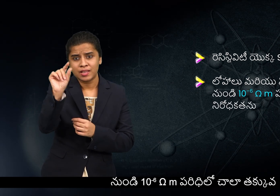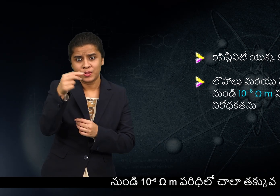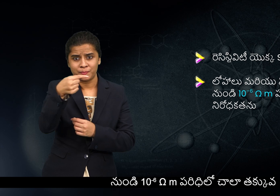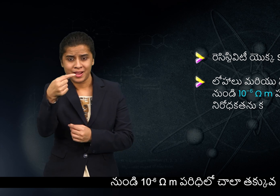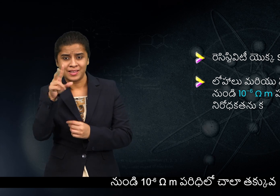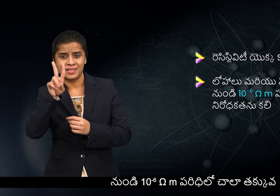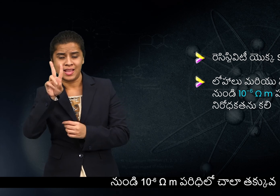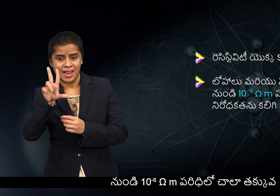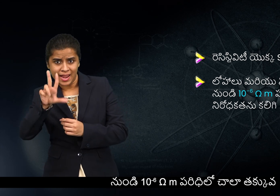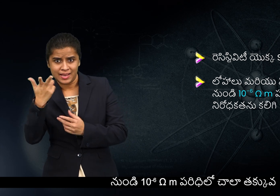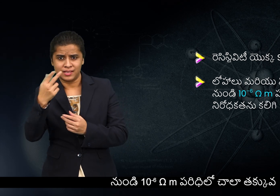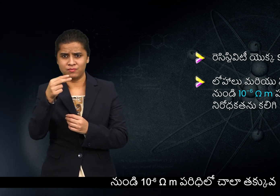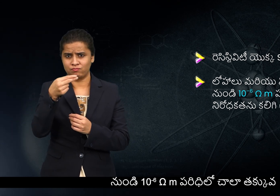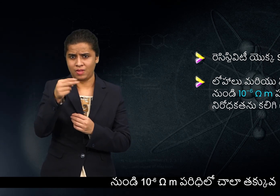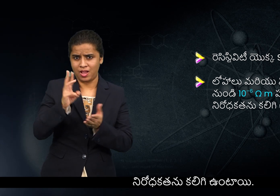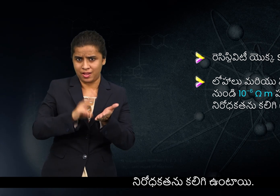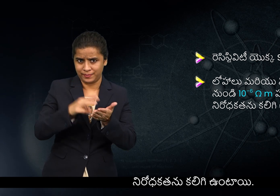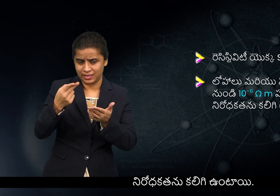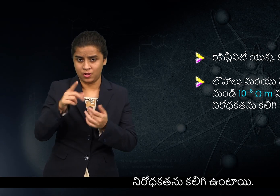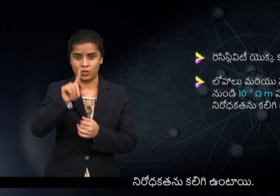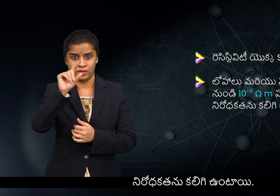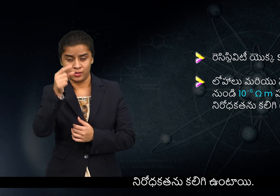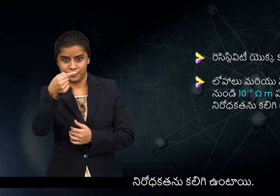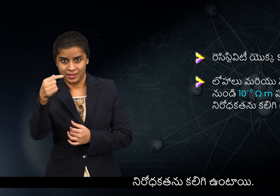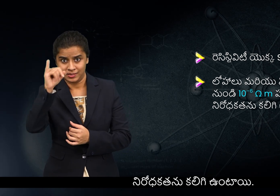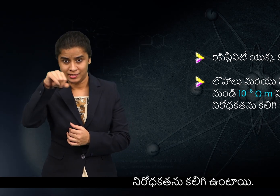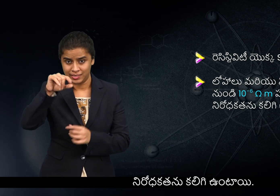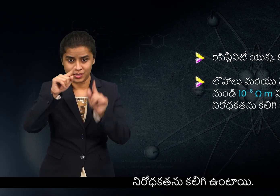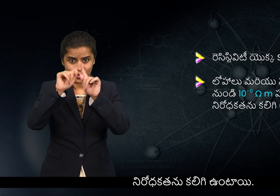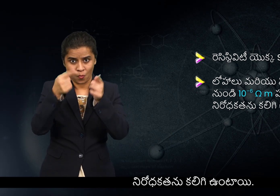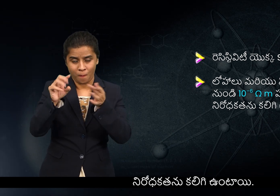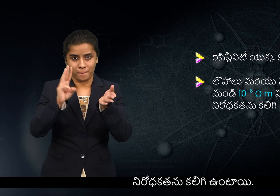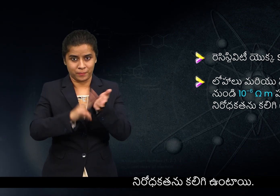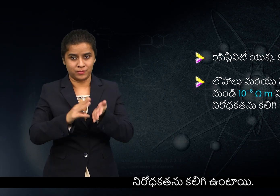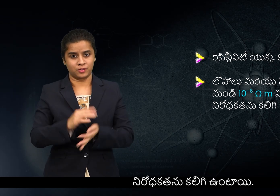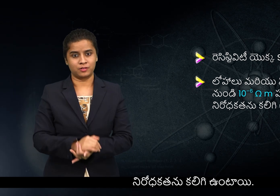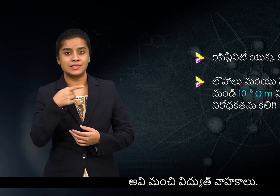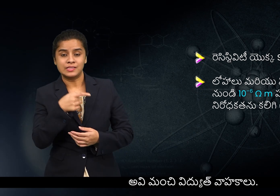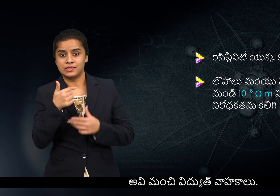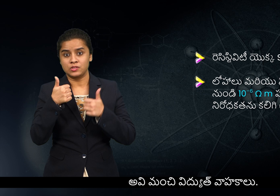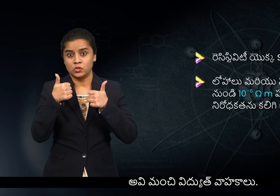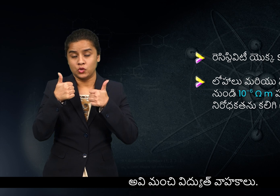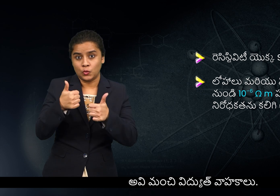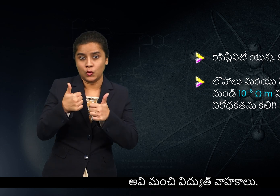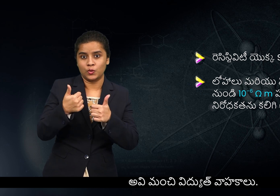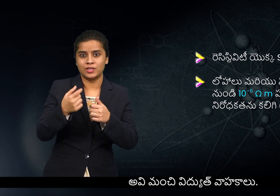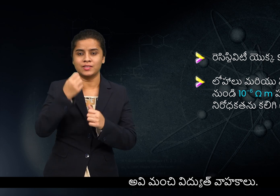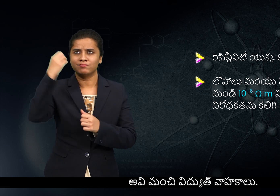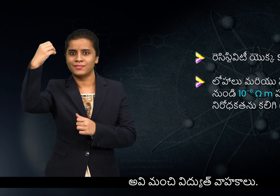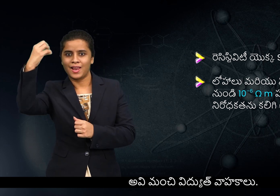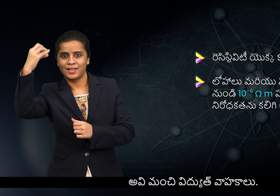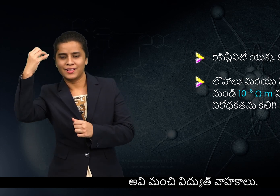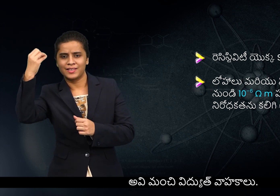10⁻⁻6 ఓం మీటర్ పరిధిలో చాలా తక్కువ నిరోధకతను కలిగి ఉంటాయి. అవి మంచి